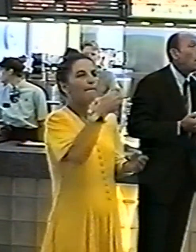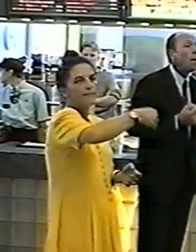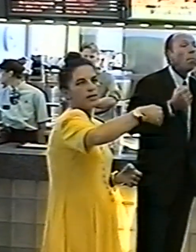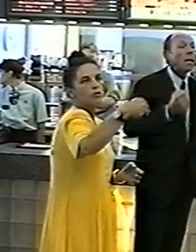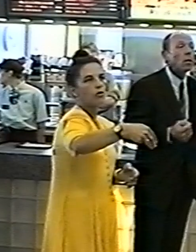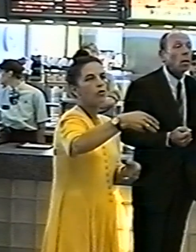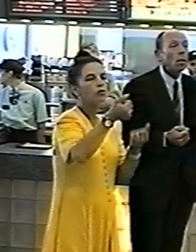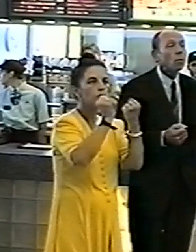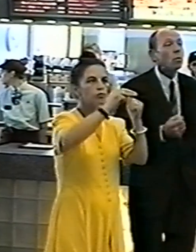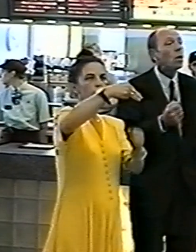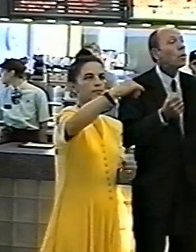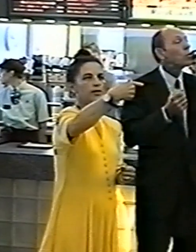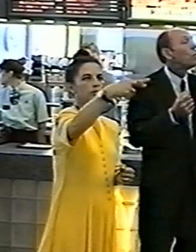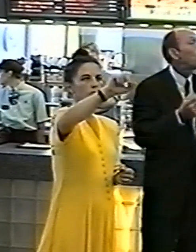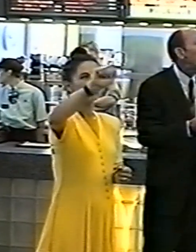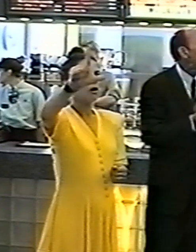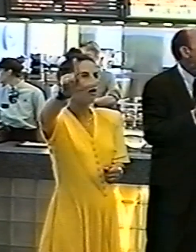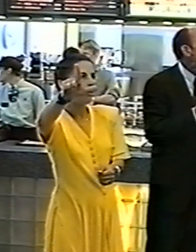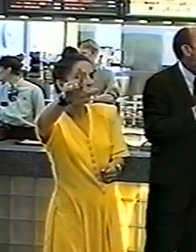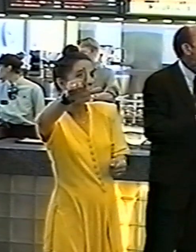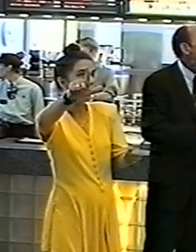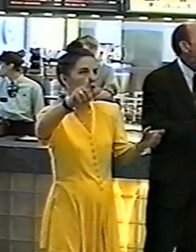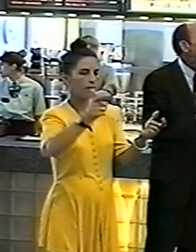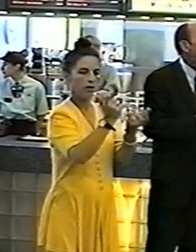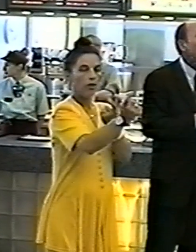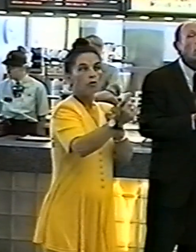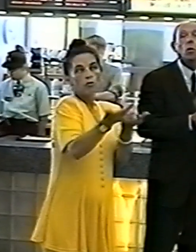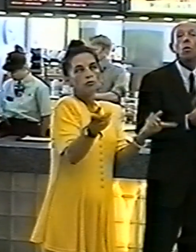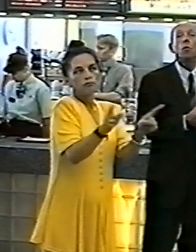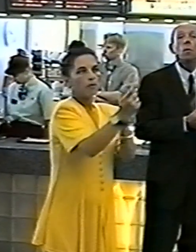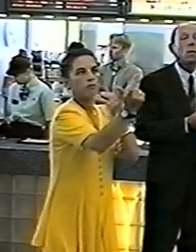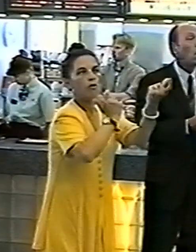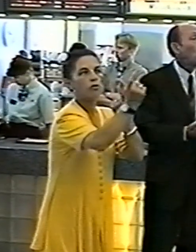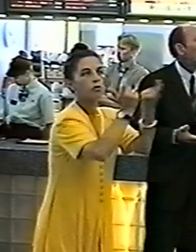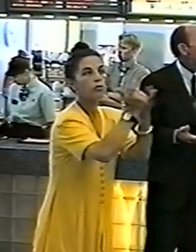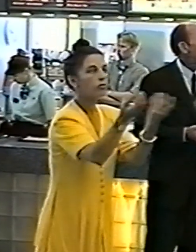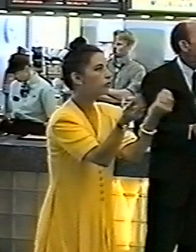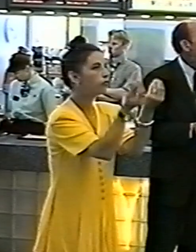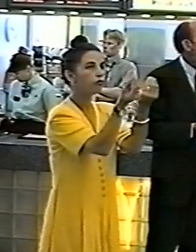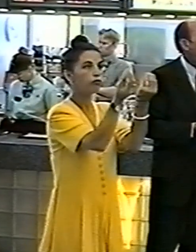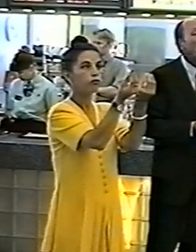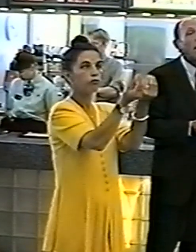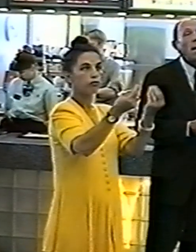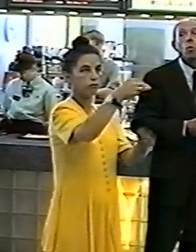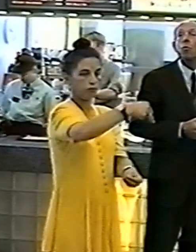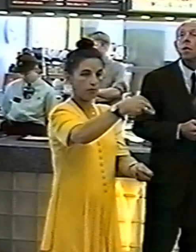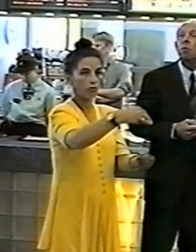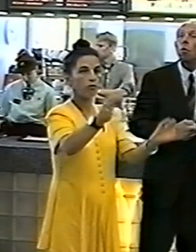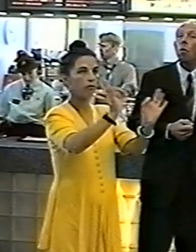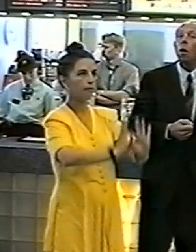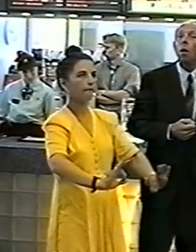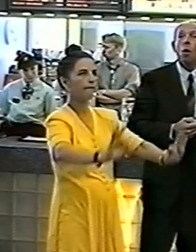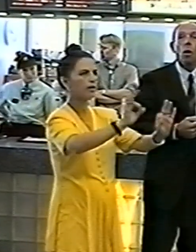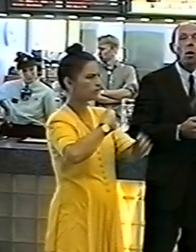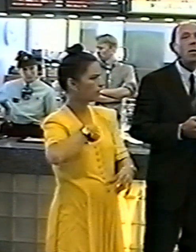Migros n'est présente dans aucune aire de ravitaillement sur les autoroutes suisses, ce que je trouve regrettable. Donc nous